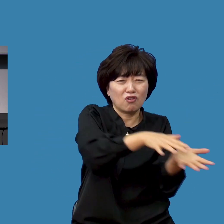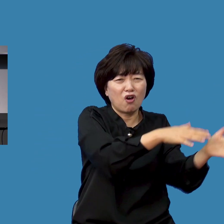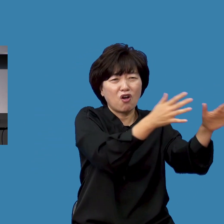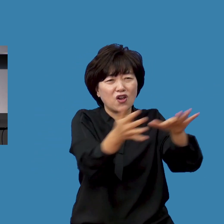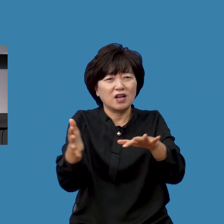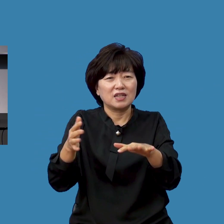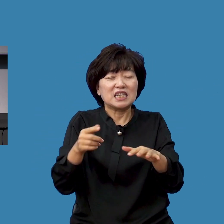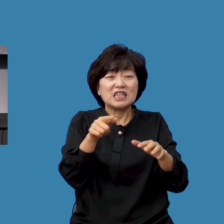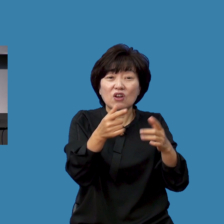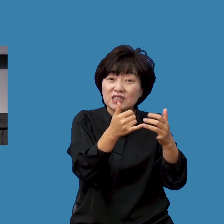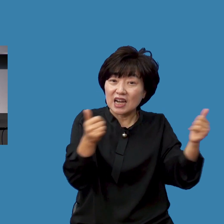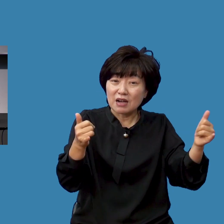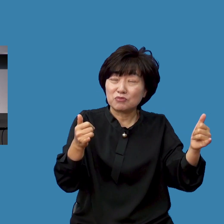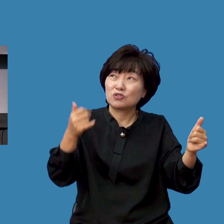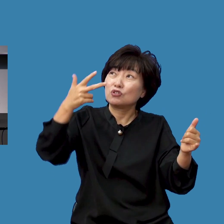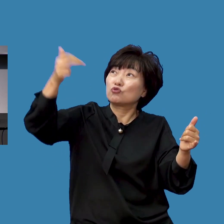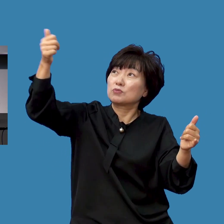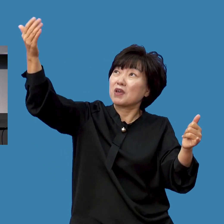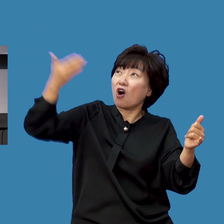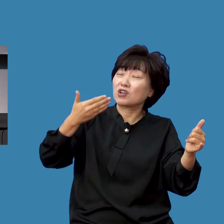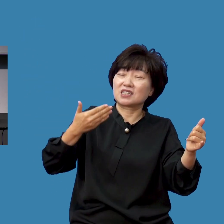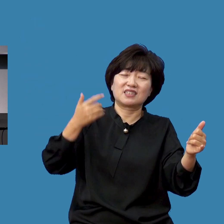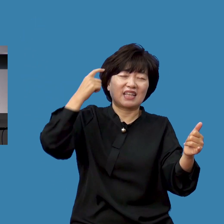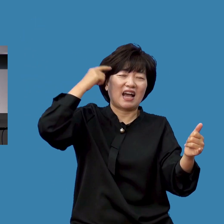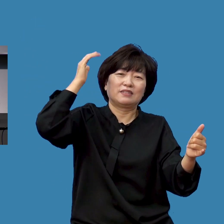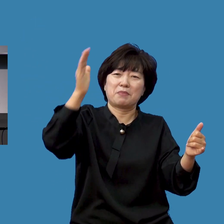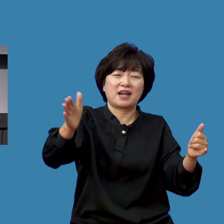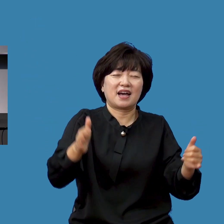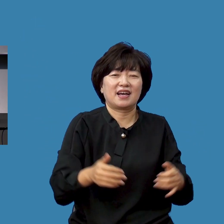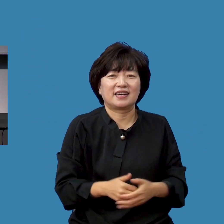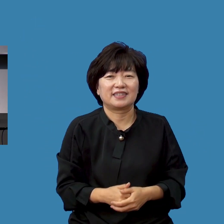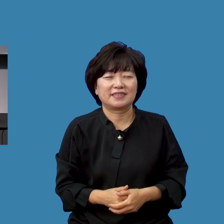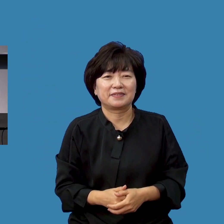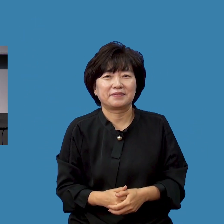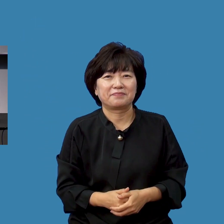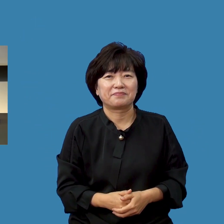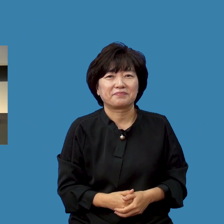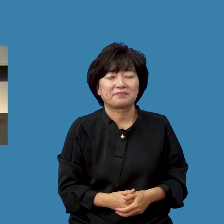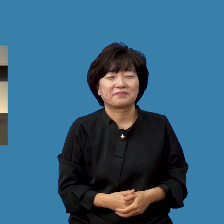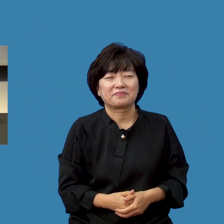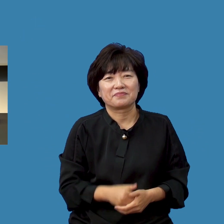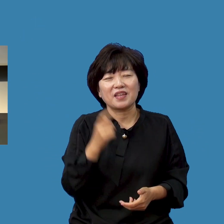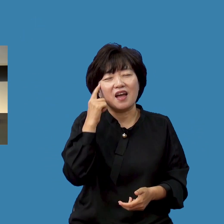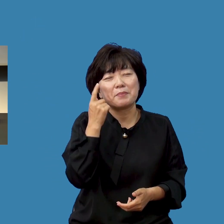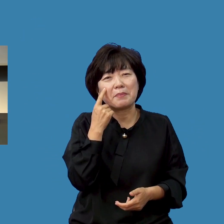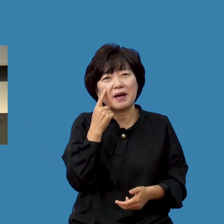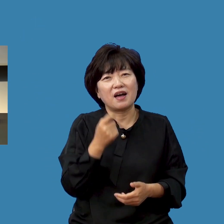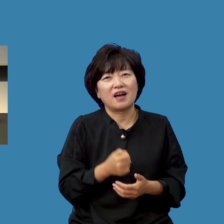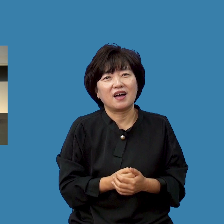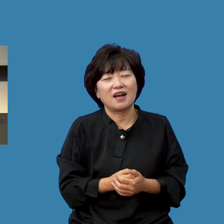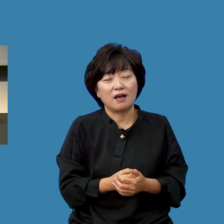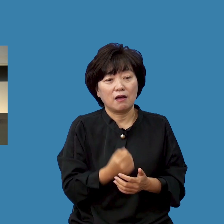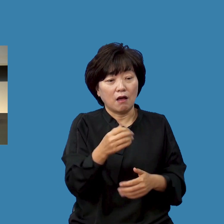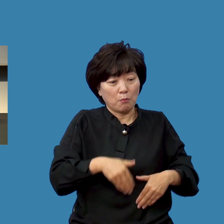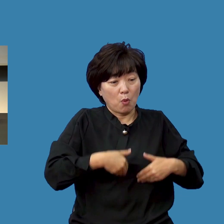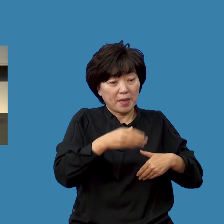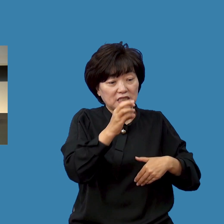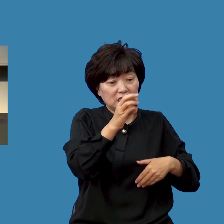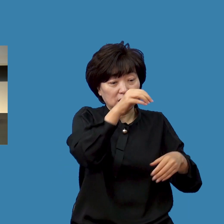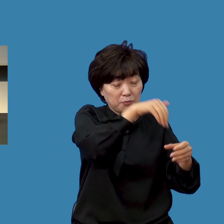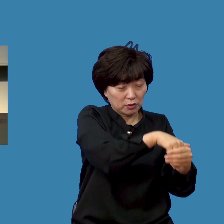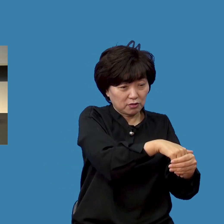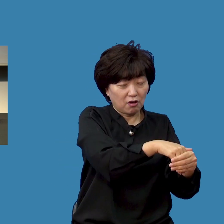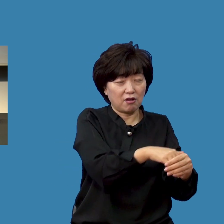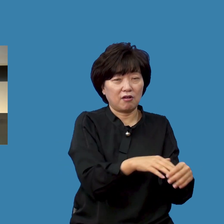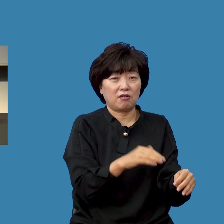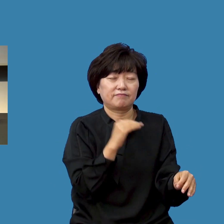물결 같으니 이런 사람은 무엇이든지 주께 얻기를 생각하지 말라. 자, 생각해 보십시오. 이제 봄에 씨를